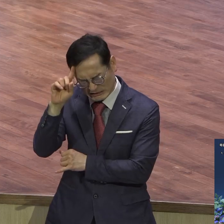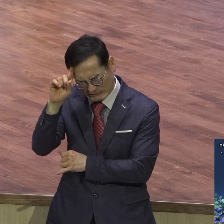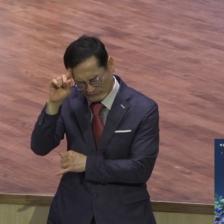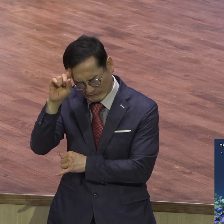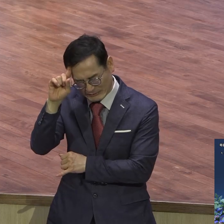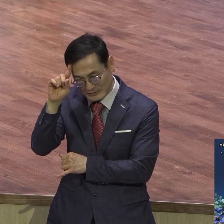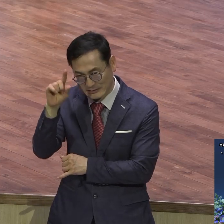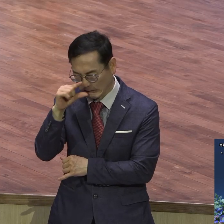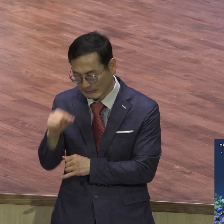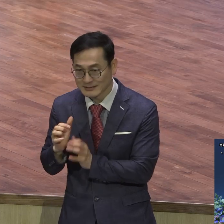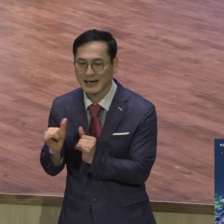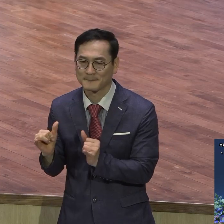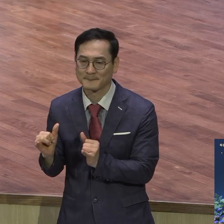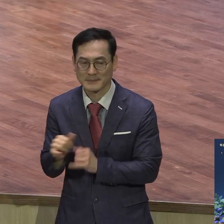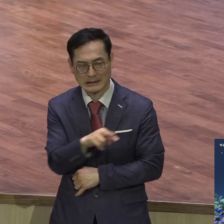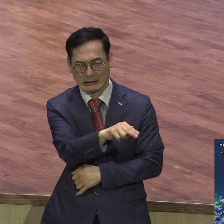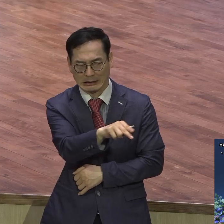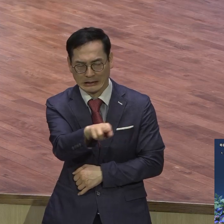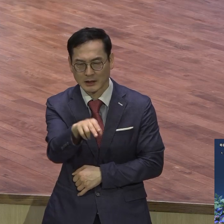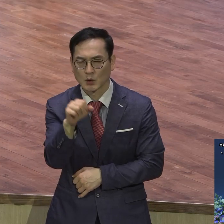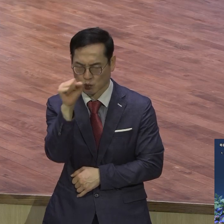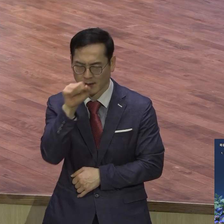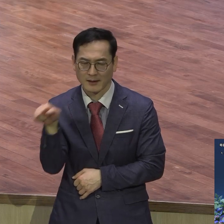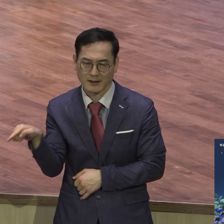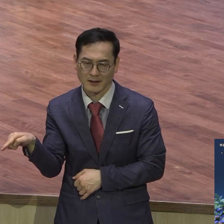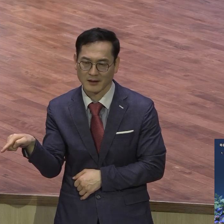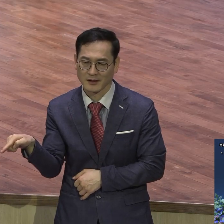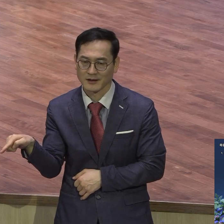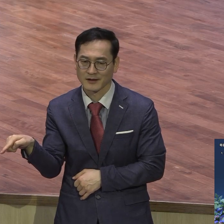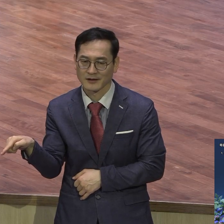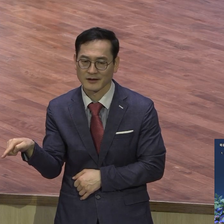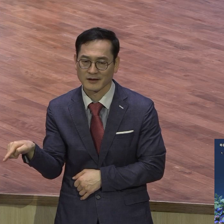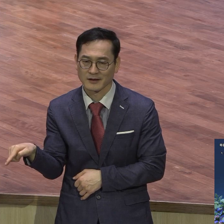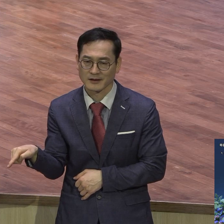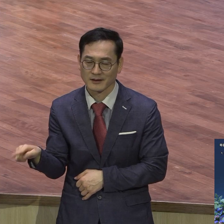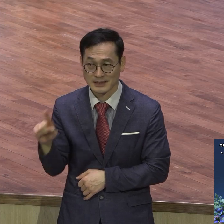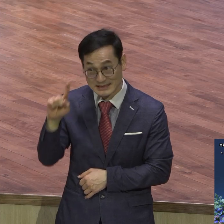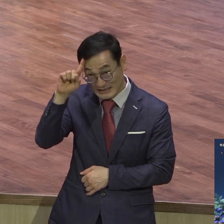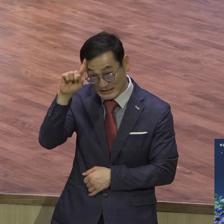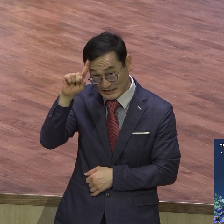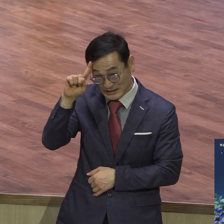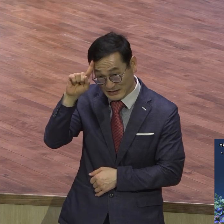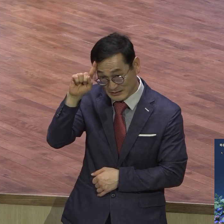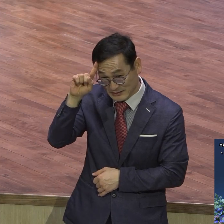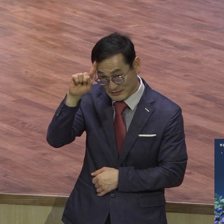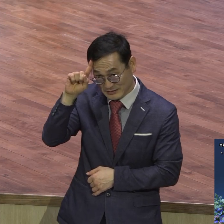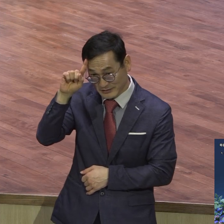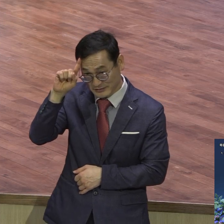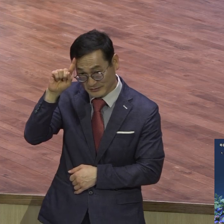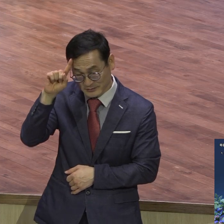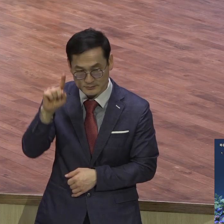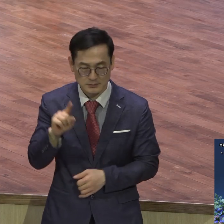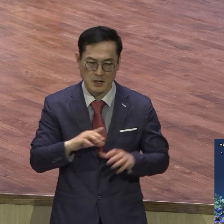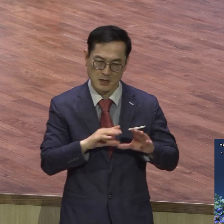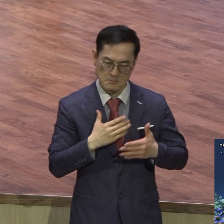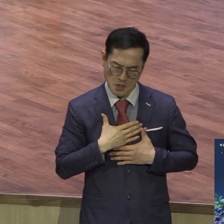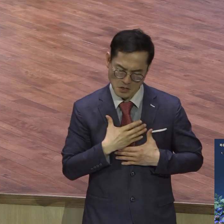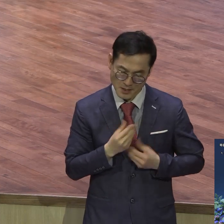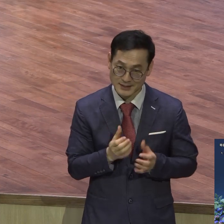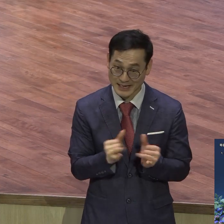이 핑크 박사는 조상 사례에서요. 신경 긴장으로 인한 문제를 가진 사람과 그렇지 않은 사람을